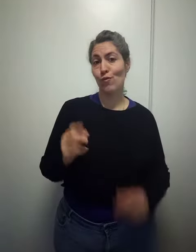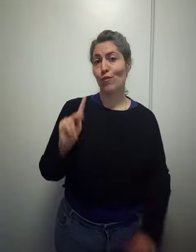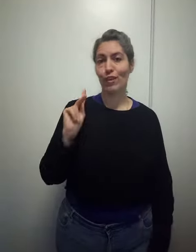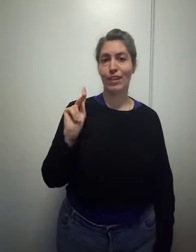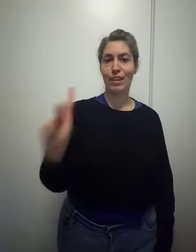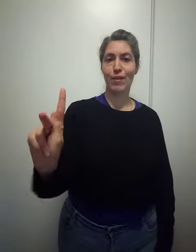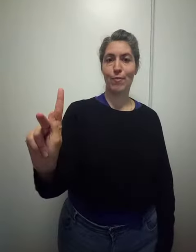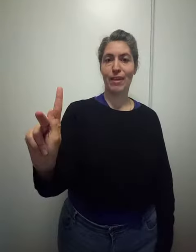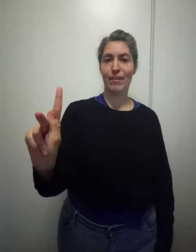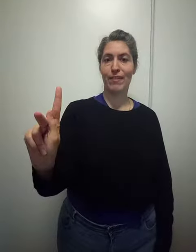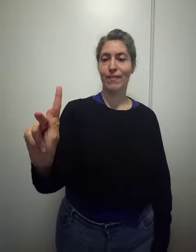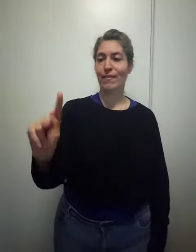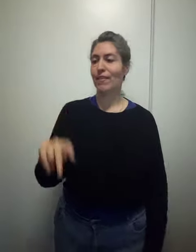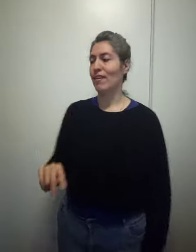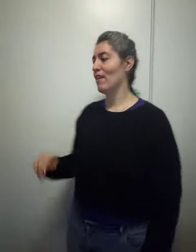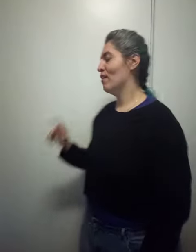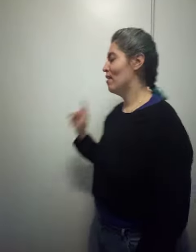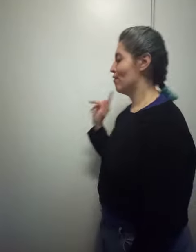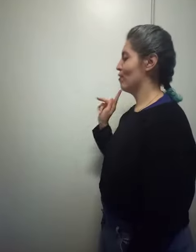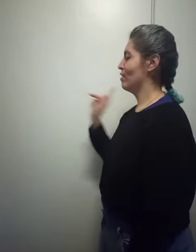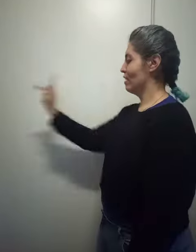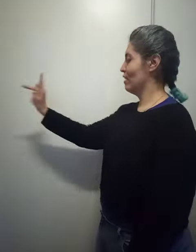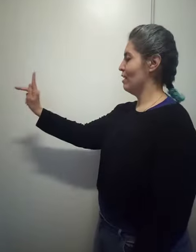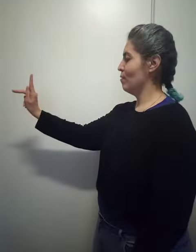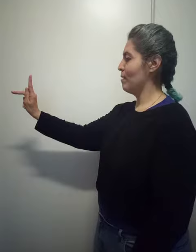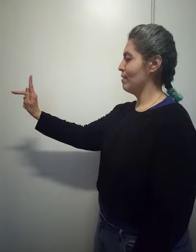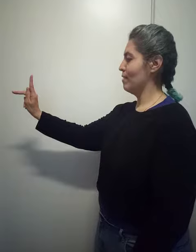kilomètre en avant kilomètres